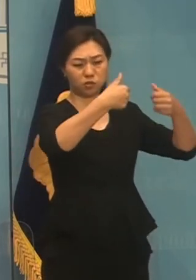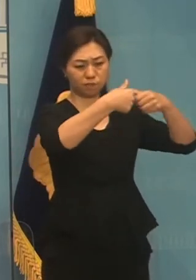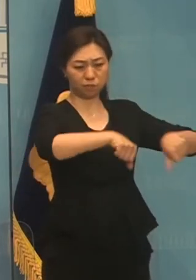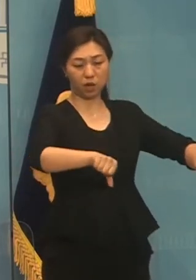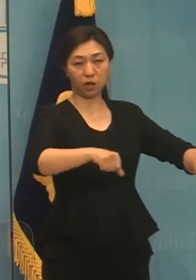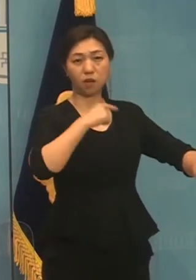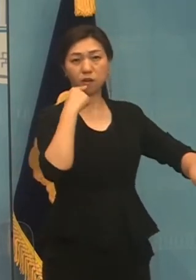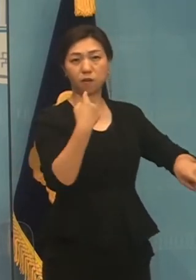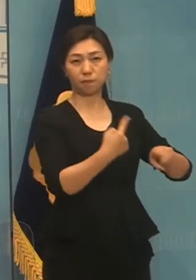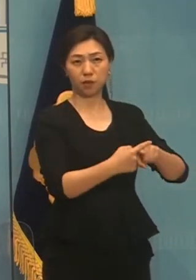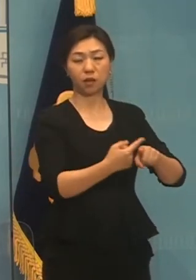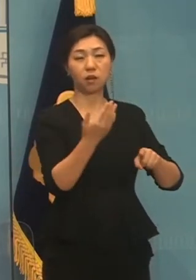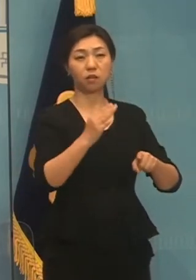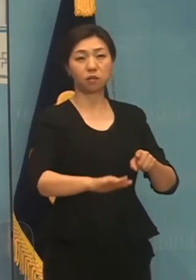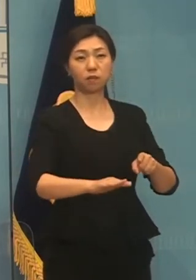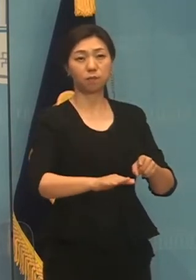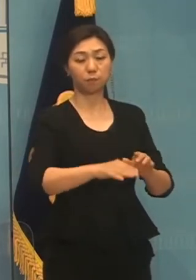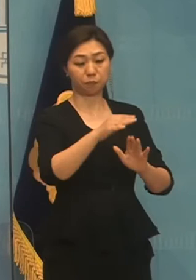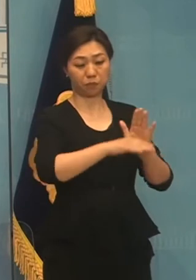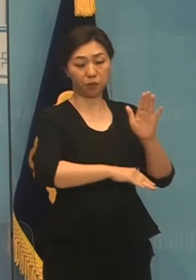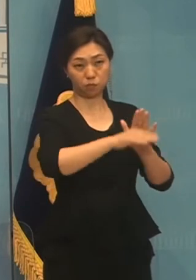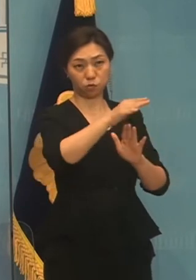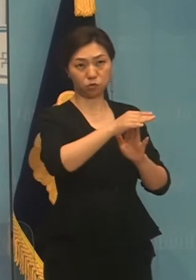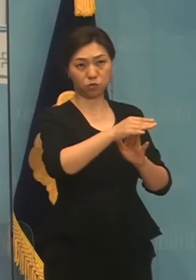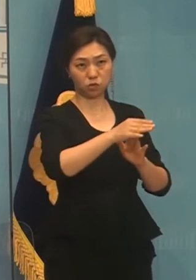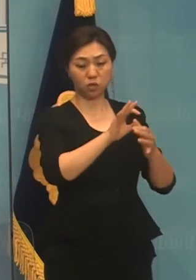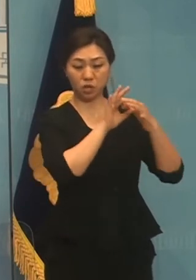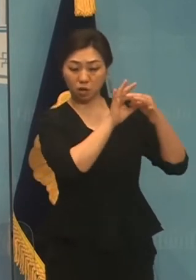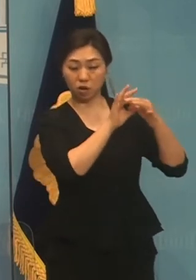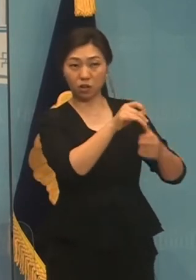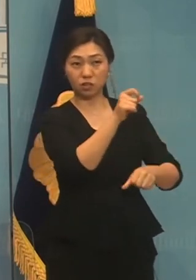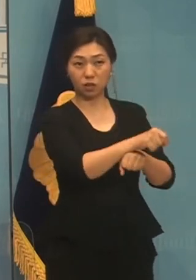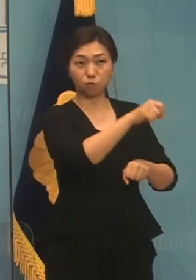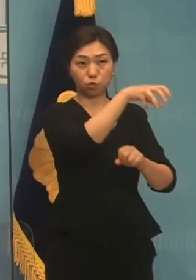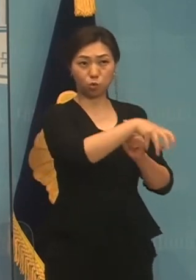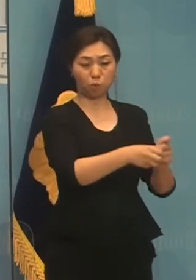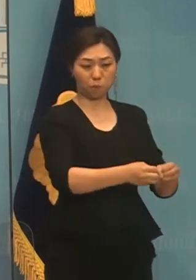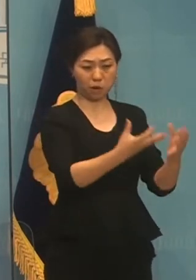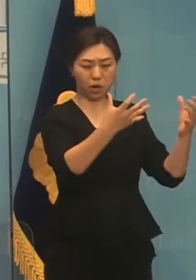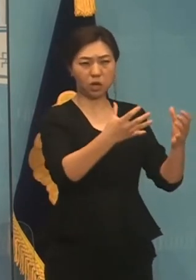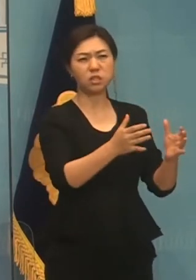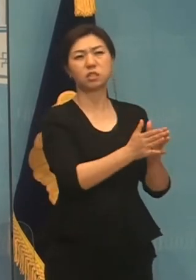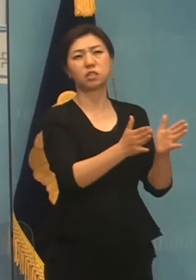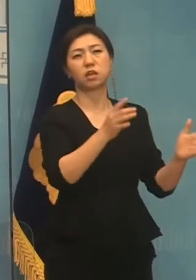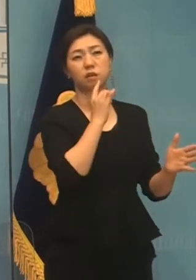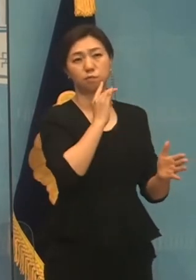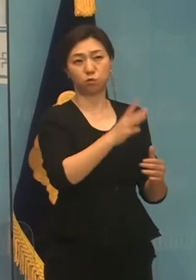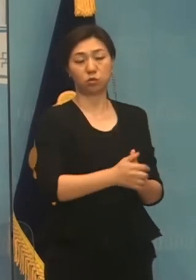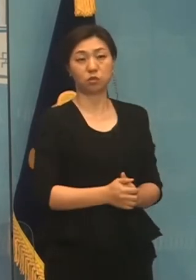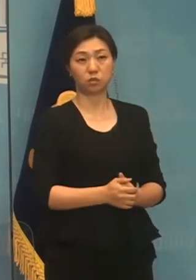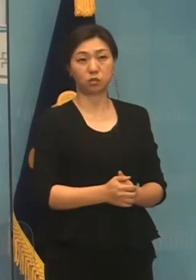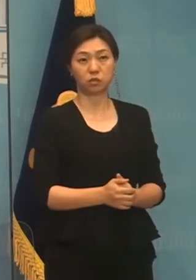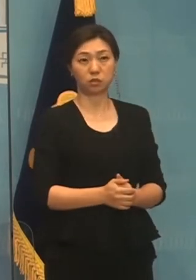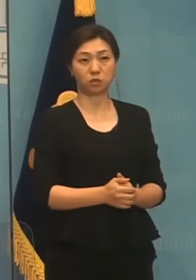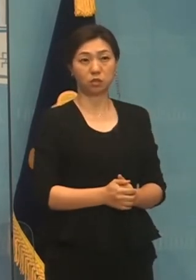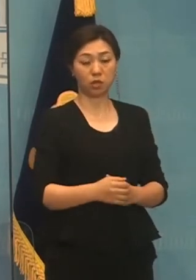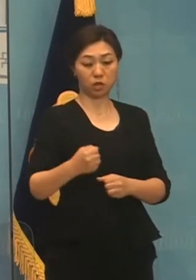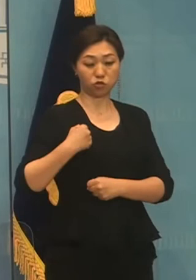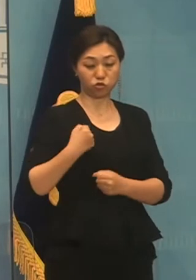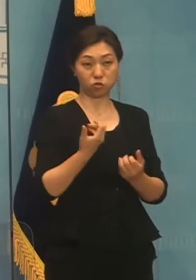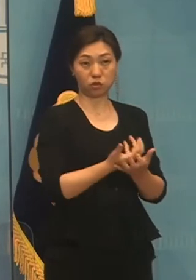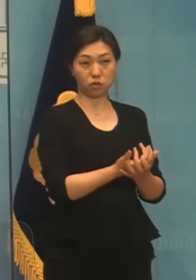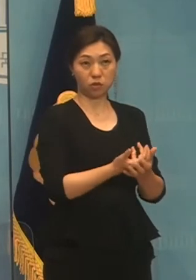공동 연락사무소 폭파는 시작에 불과했다. 북한은 철수한 GDP에